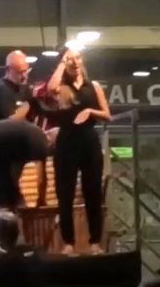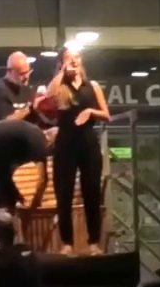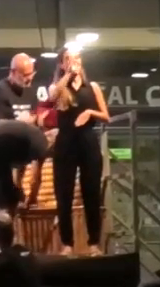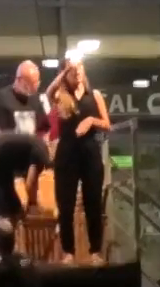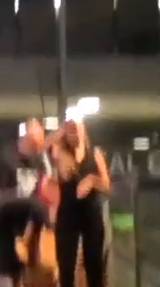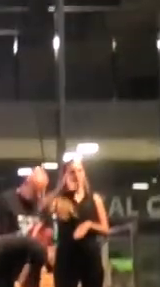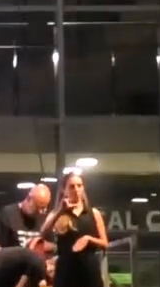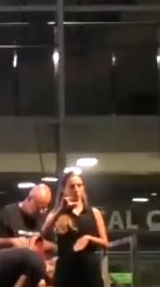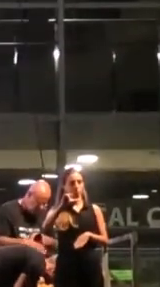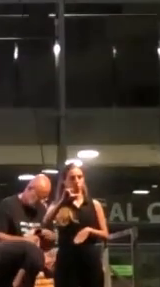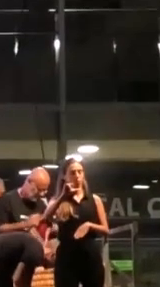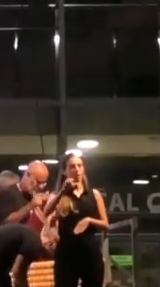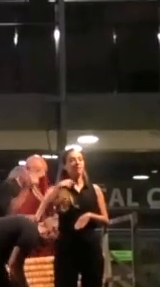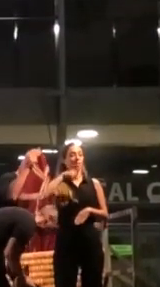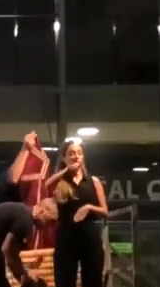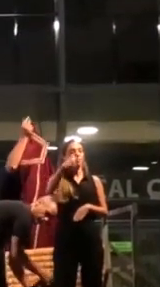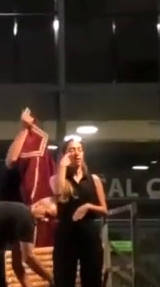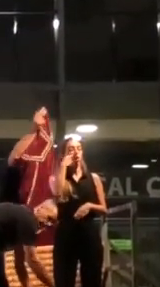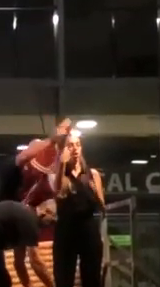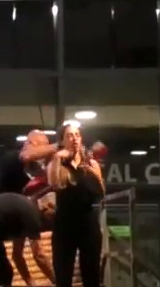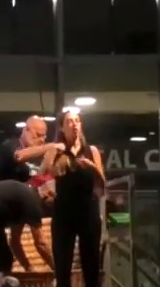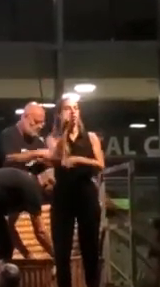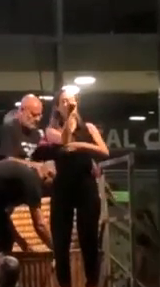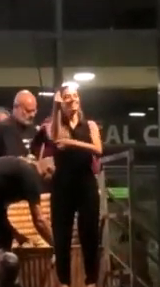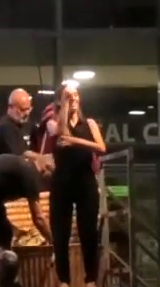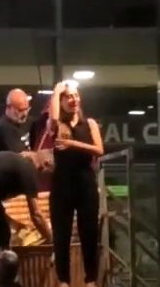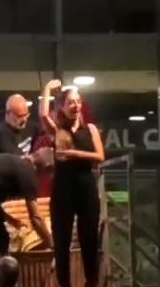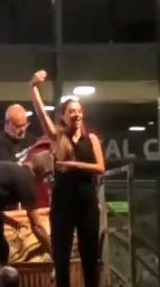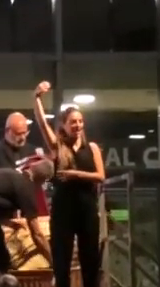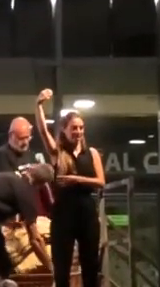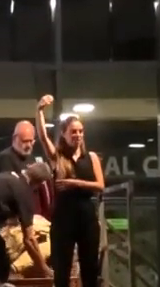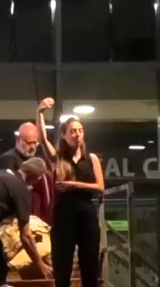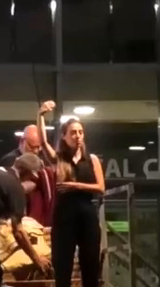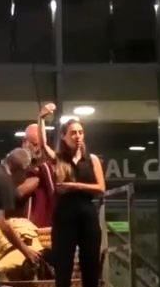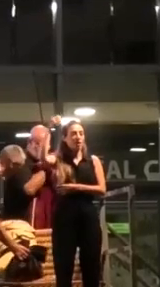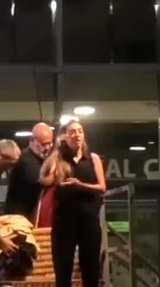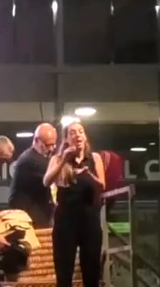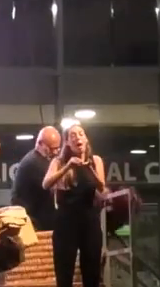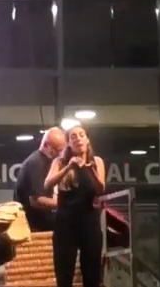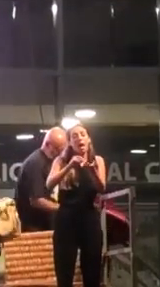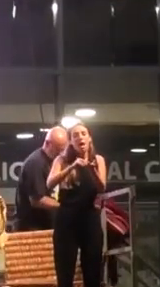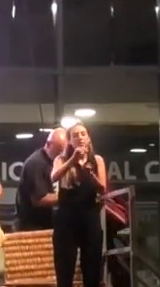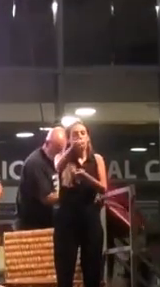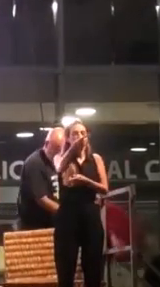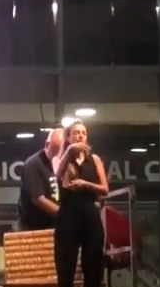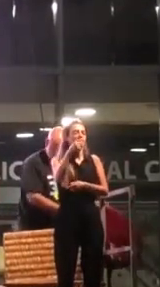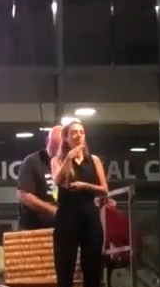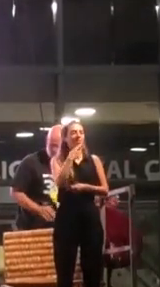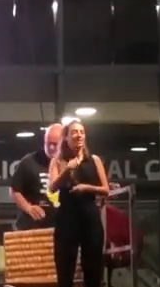camí. També em coneixeu com la geganta, la reina, i a vegades com la geganta